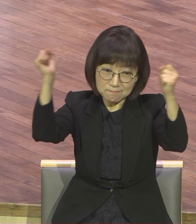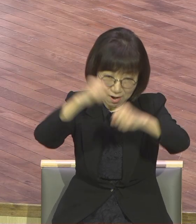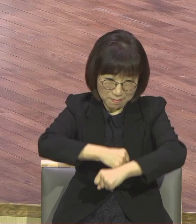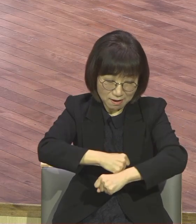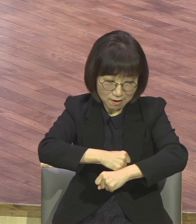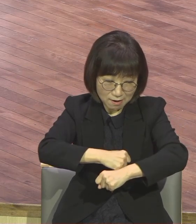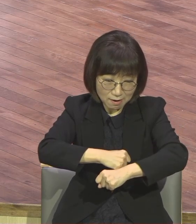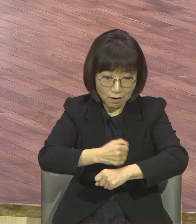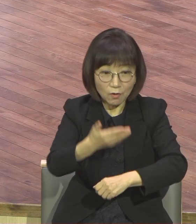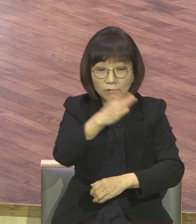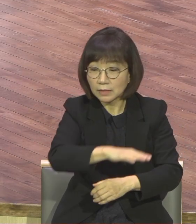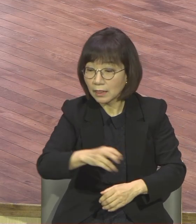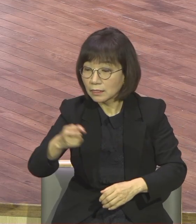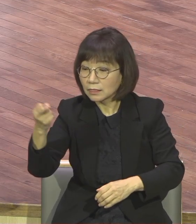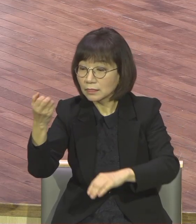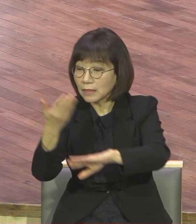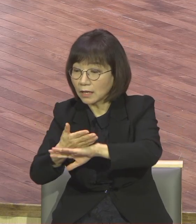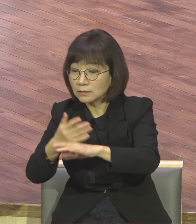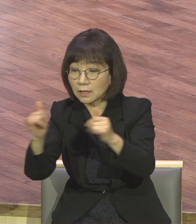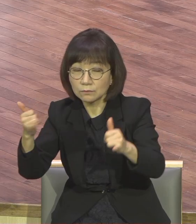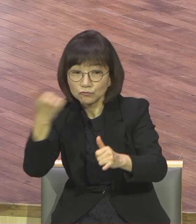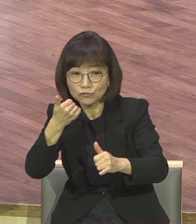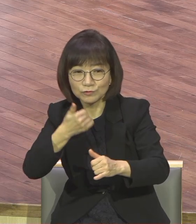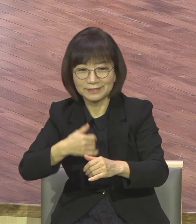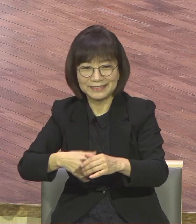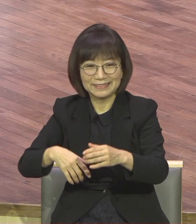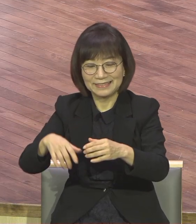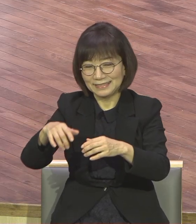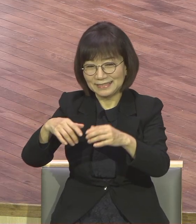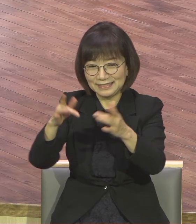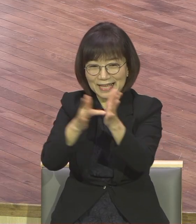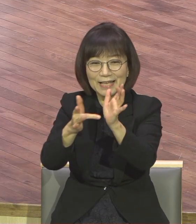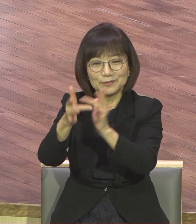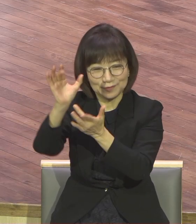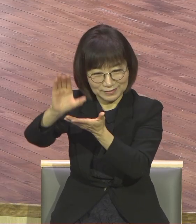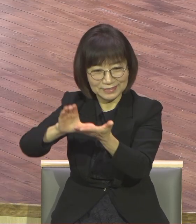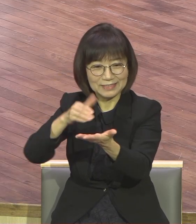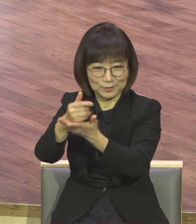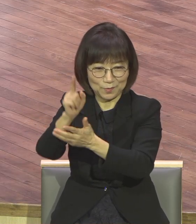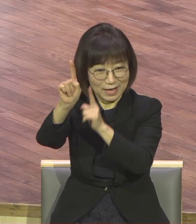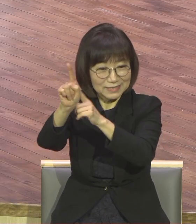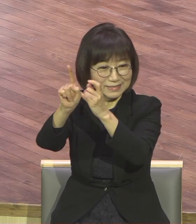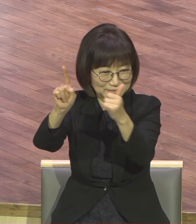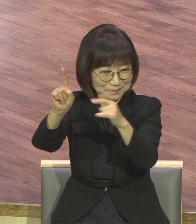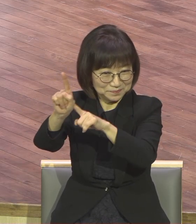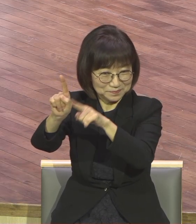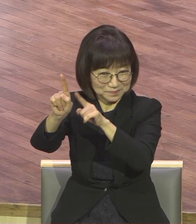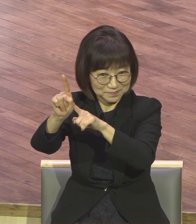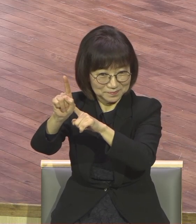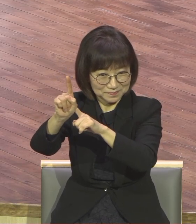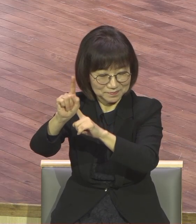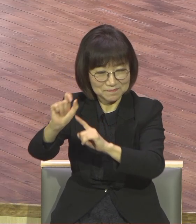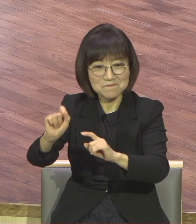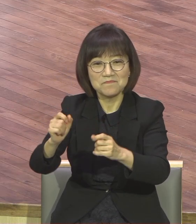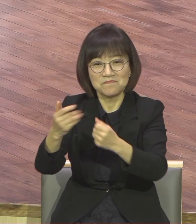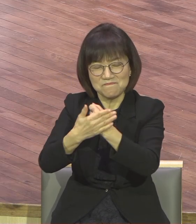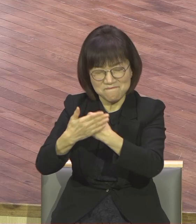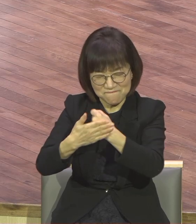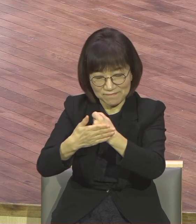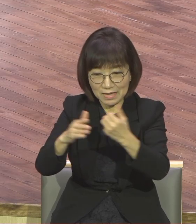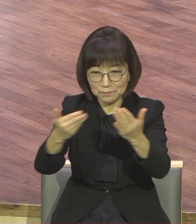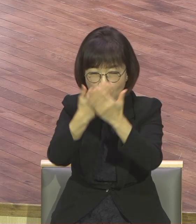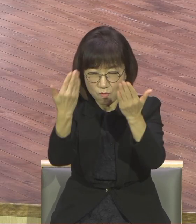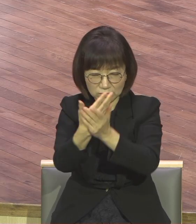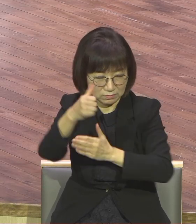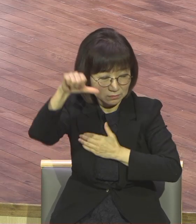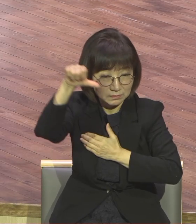없었는데 또 한 사람 둘째 아담 예수 그리스도로 말미암아 이 모든 저주,